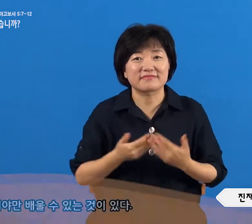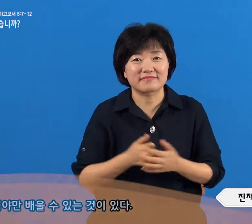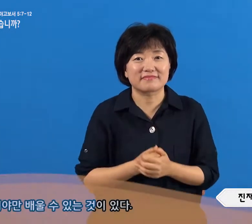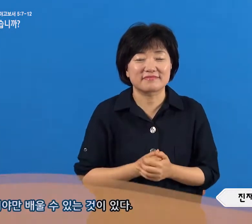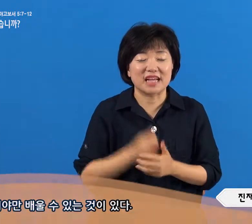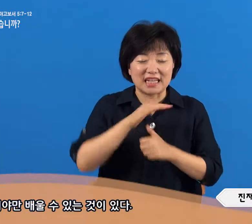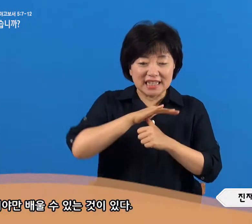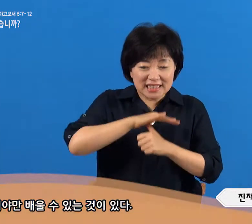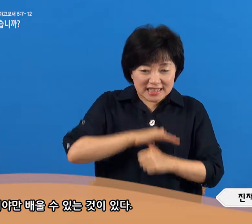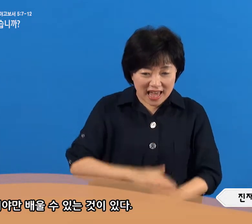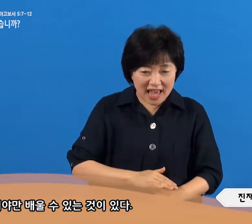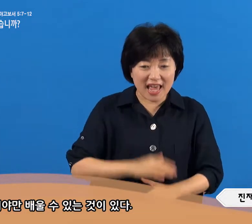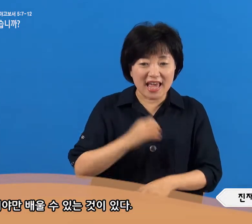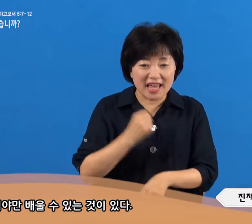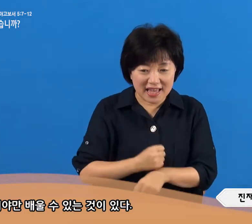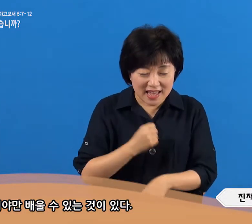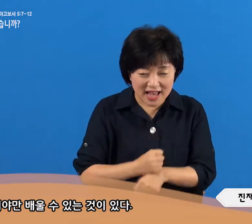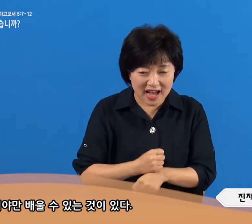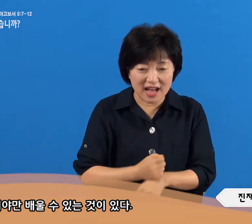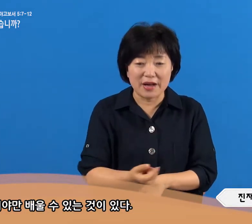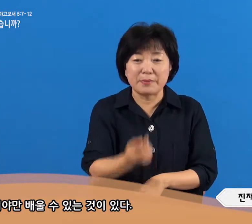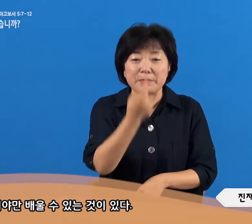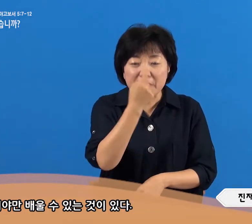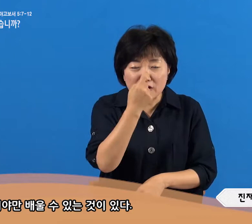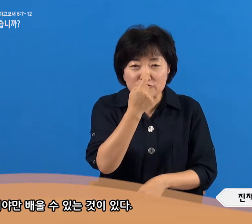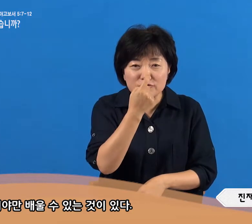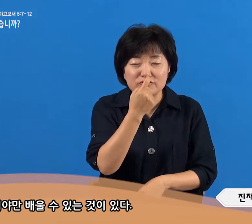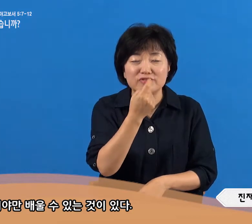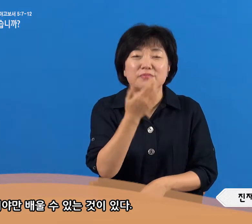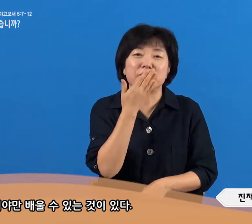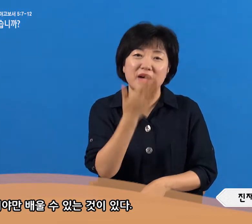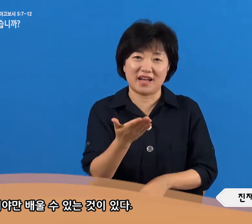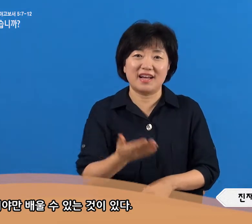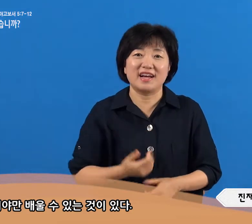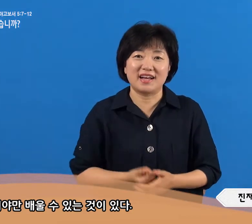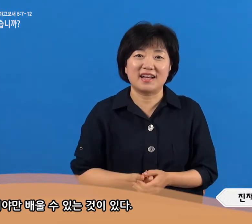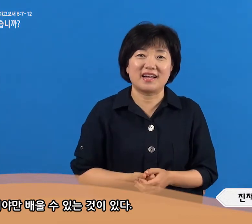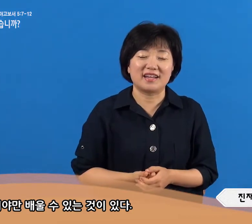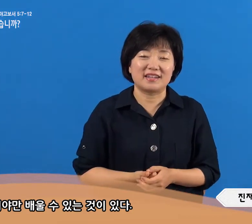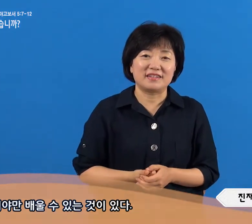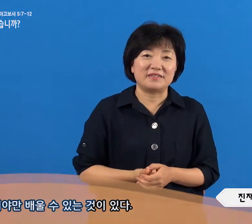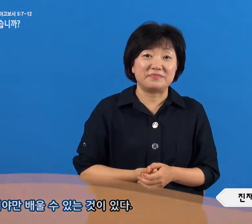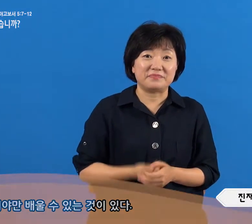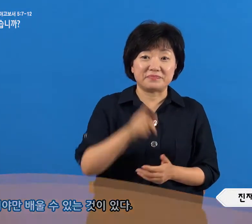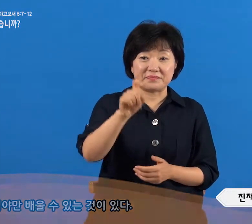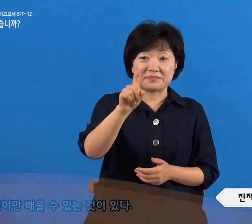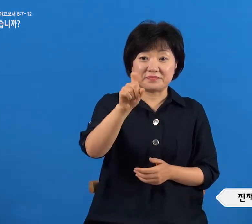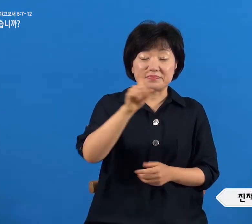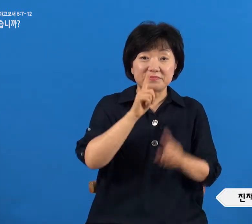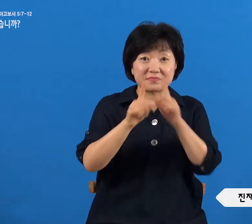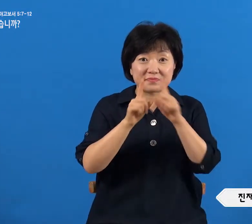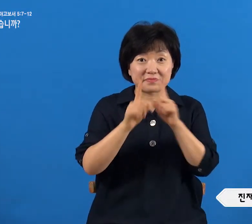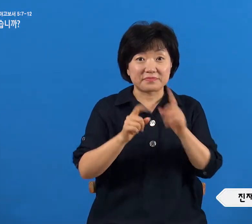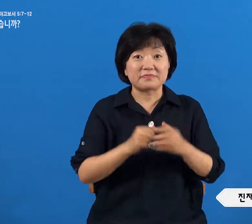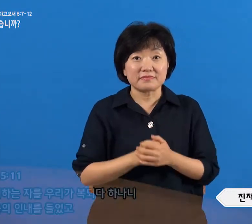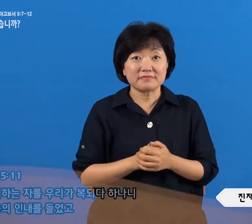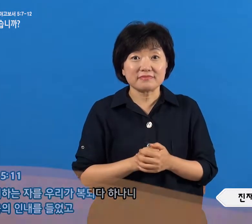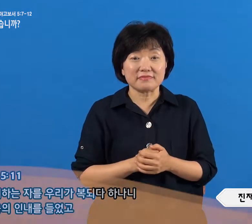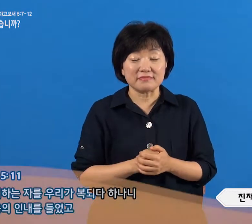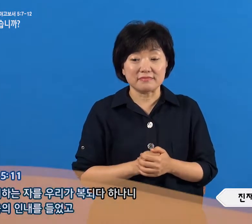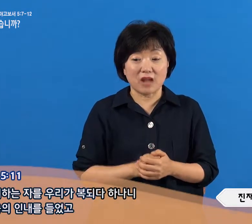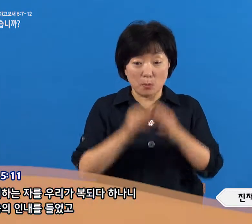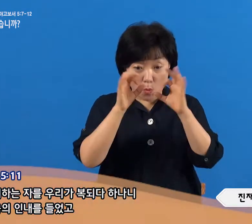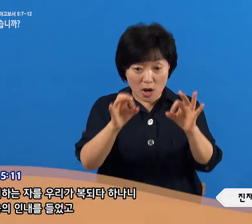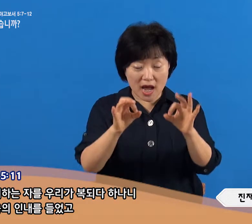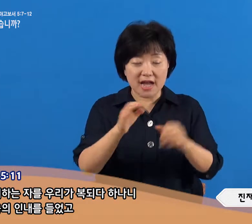말씀합니다. 인내해야만 배울 수 있는 것이 있다. 11절 말씀을 한번 보세요.